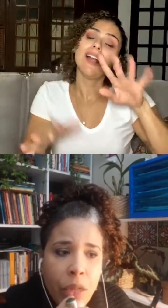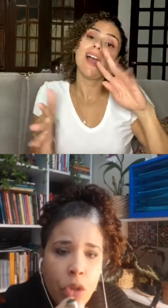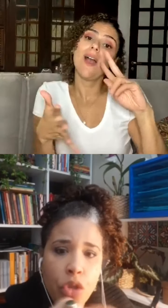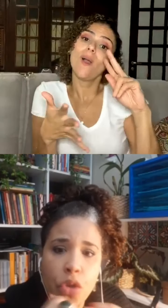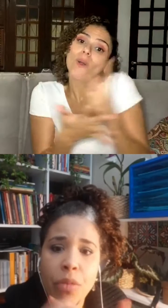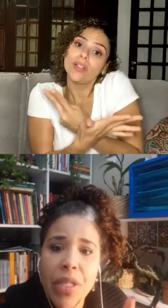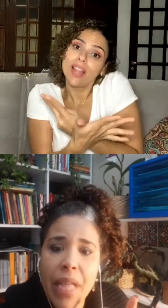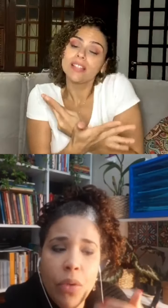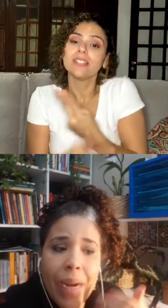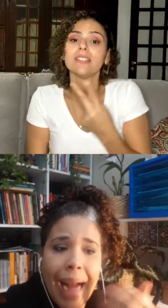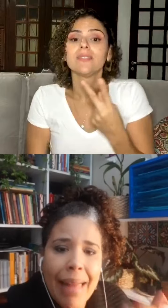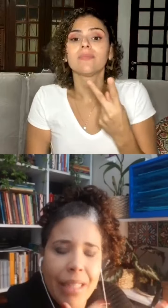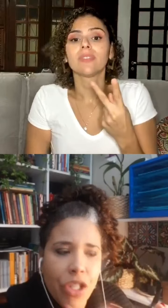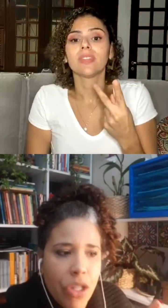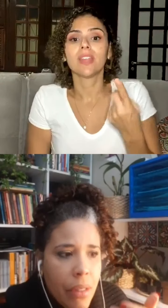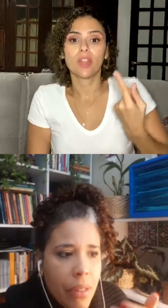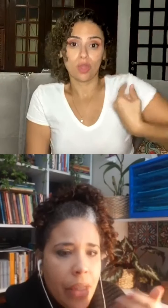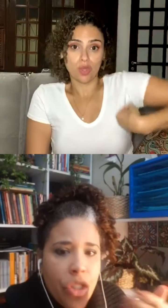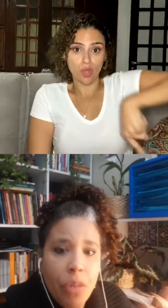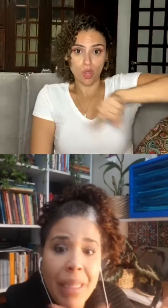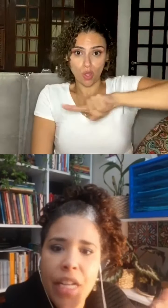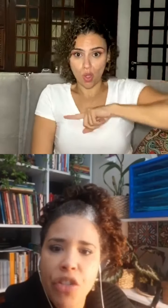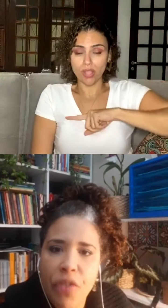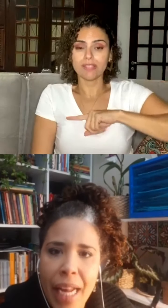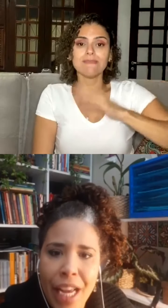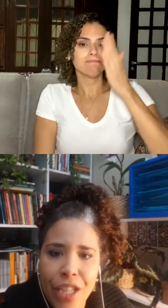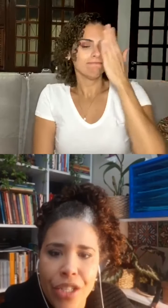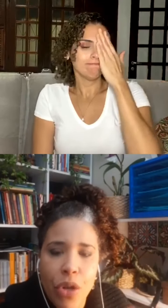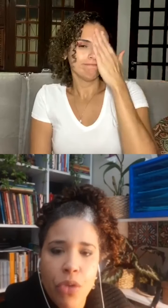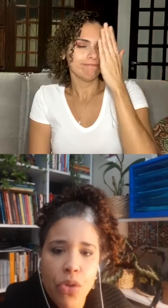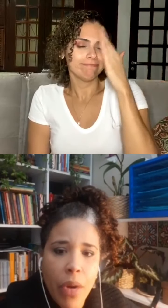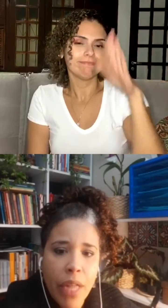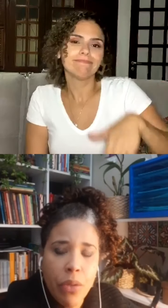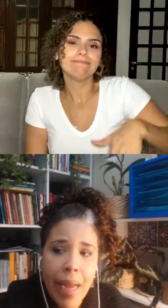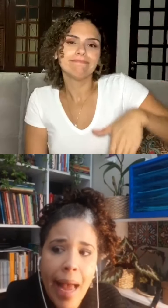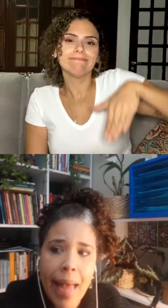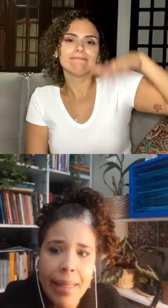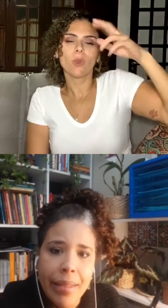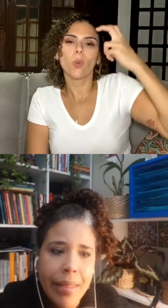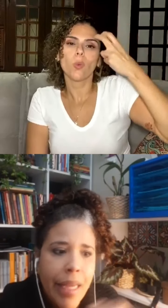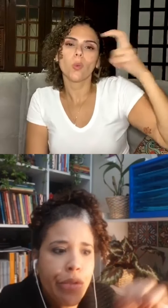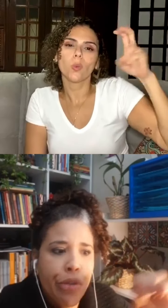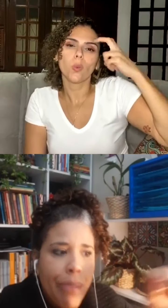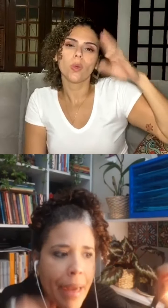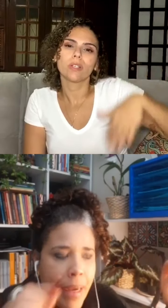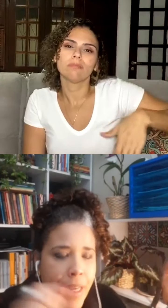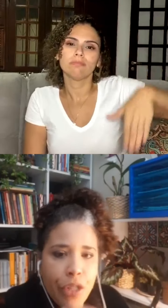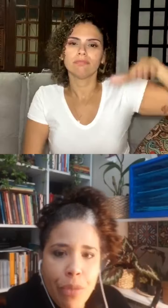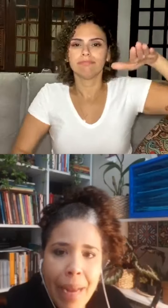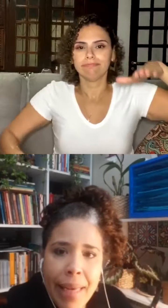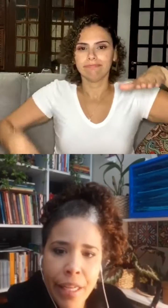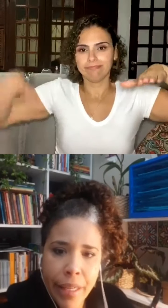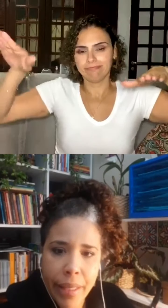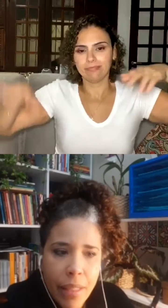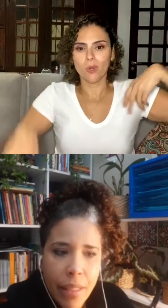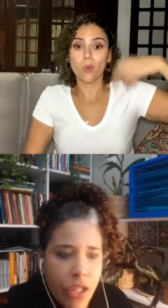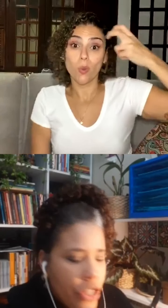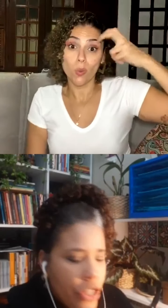nós somos educadas de maneira diferente. Eu sou educada dentro de uma